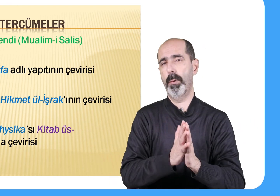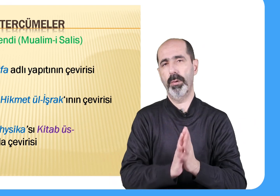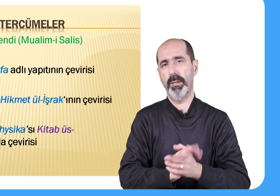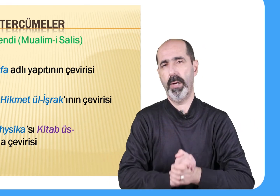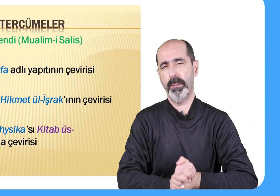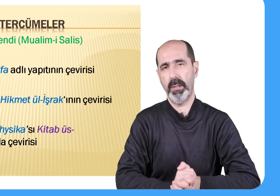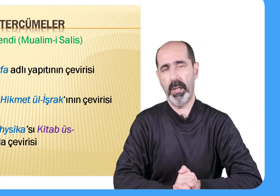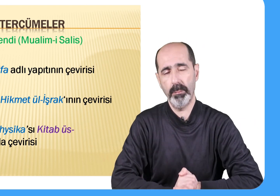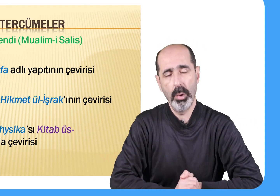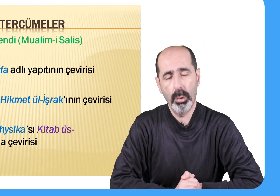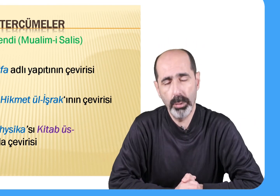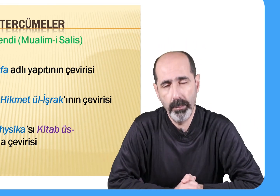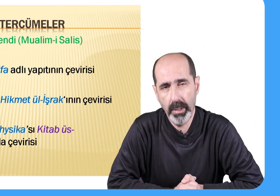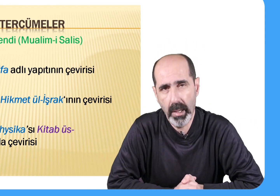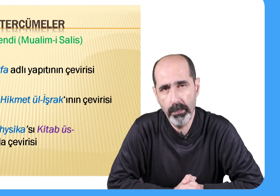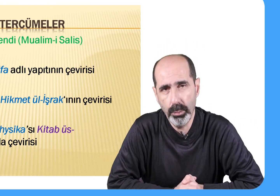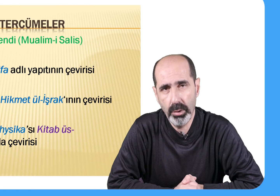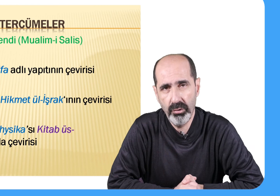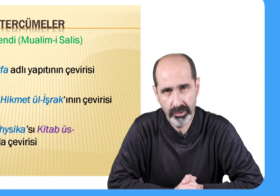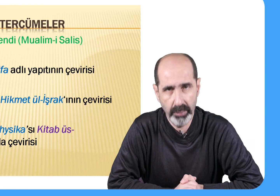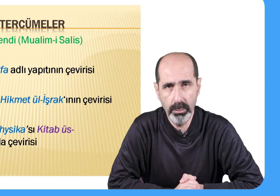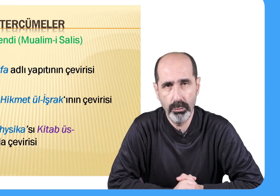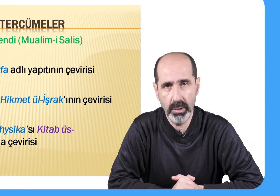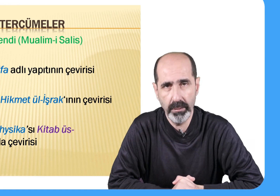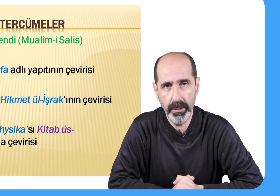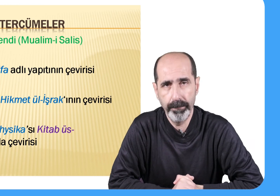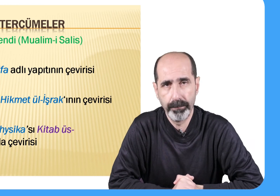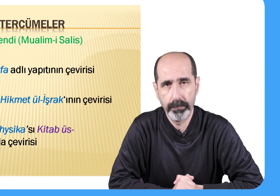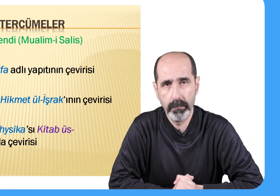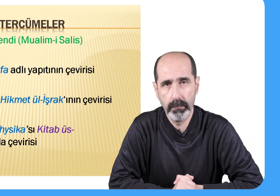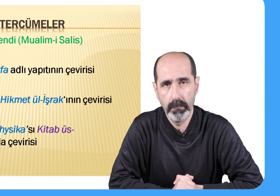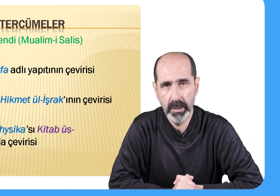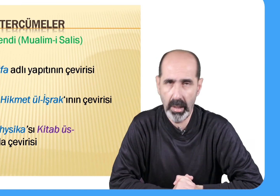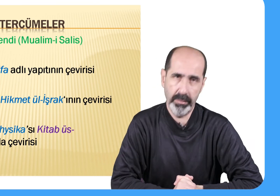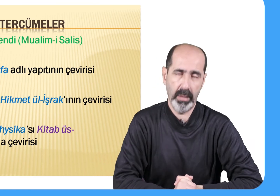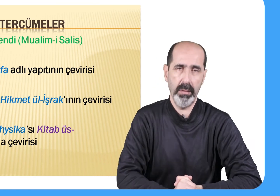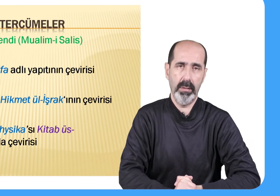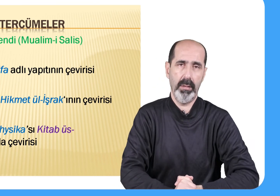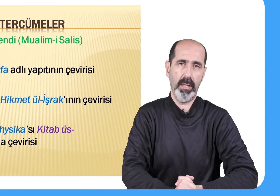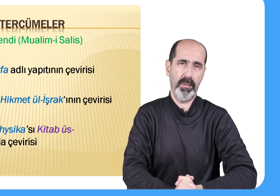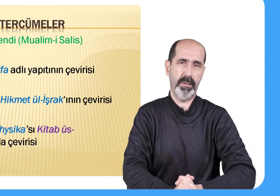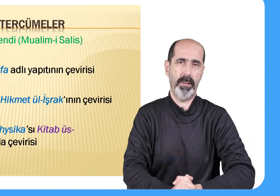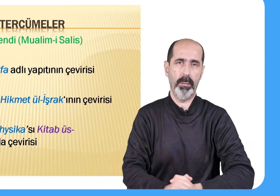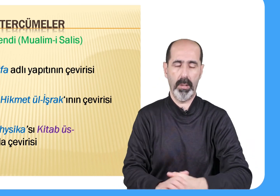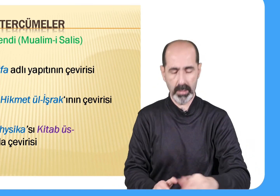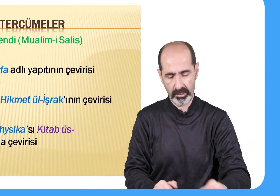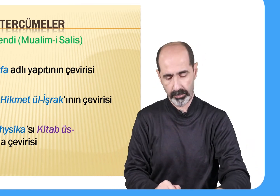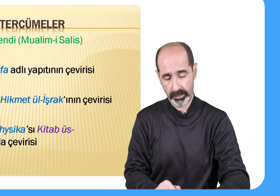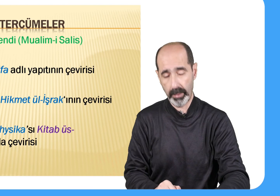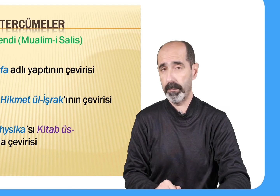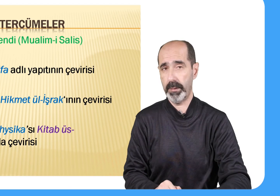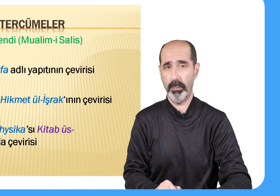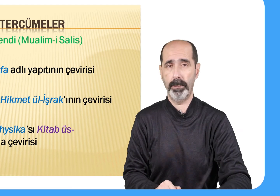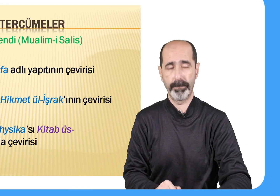çevirmiştir onu da ifade etmek lazım O dönemin en büyük çeviri Üstadı Bıdı yanyalı Esad Efendi olarak